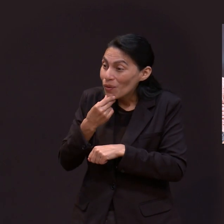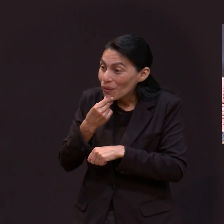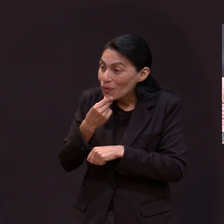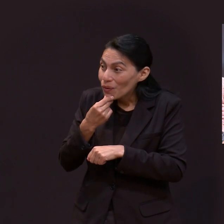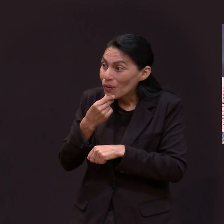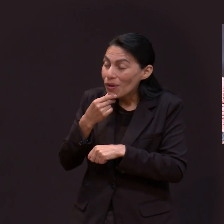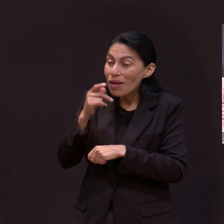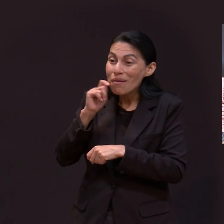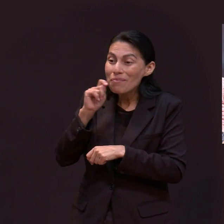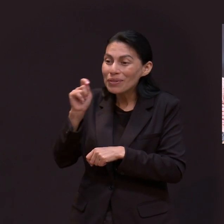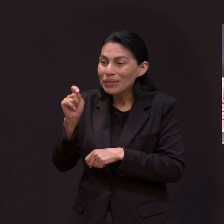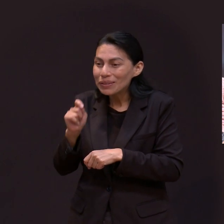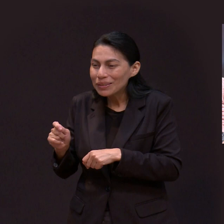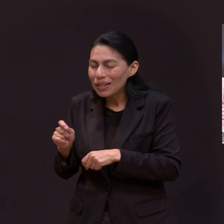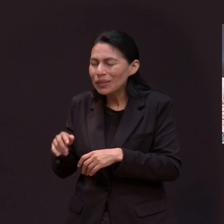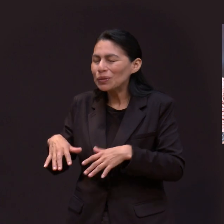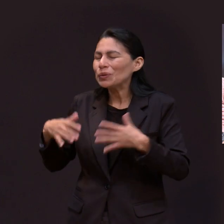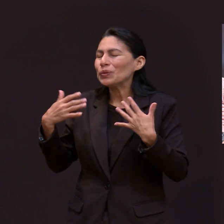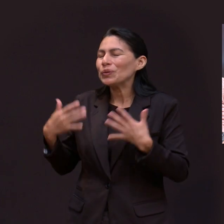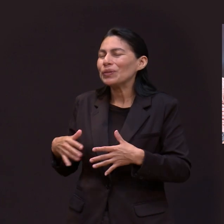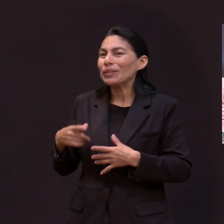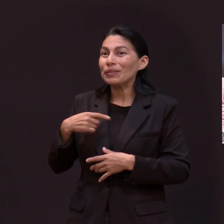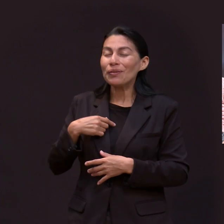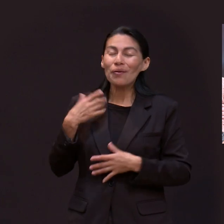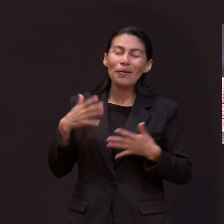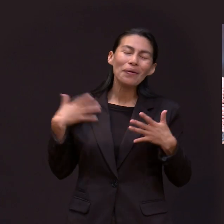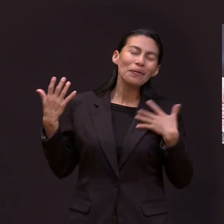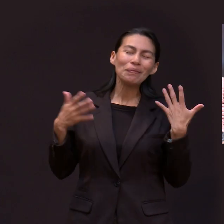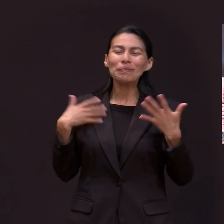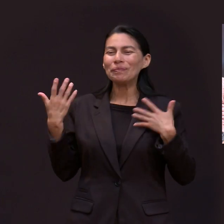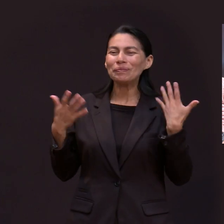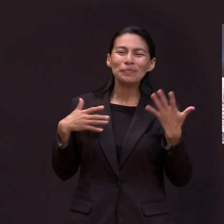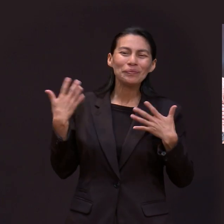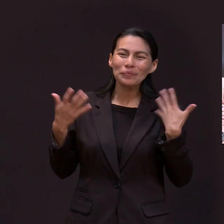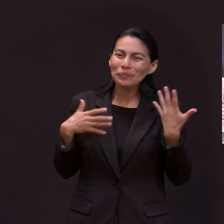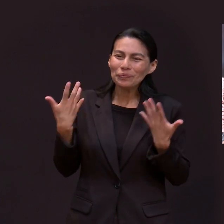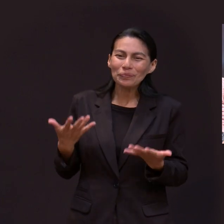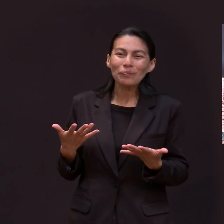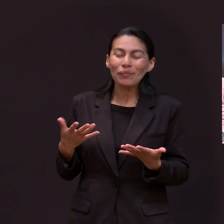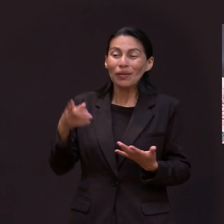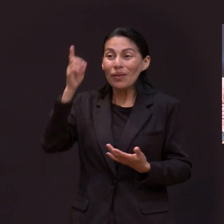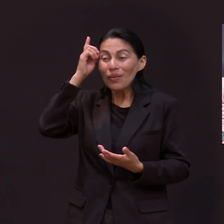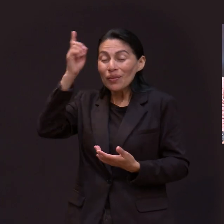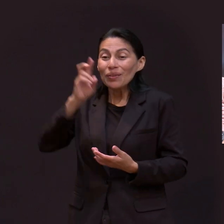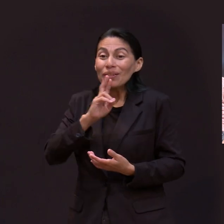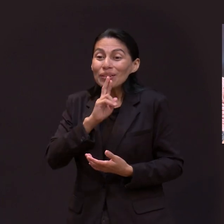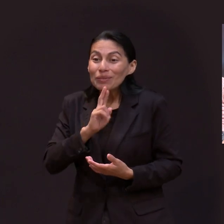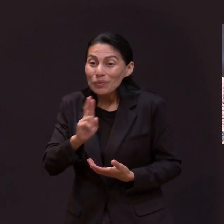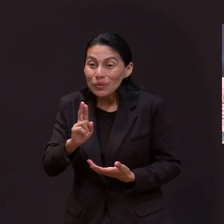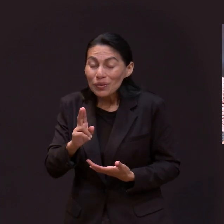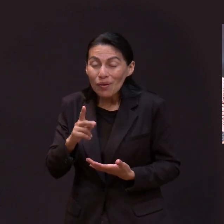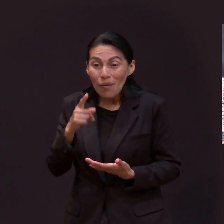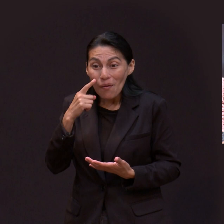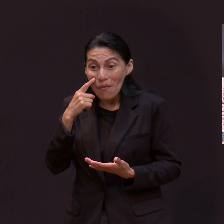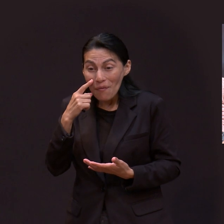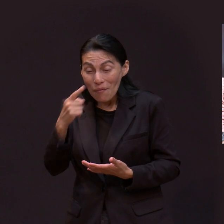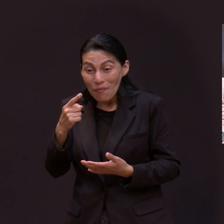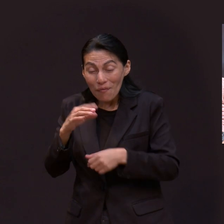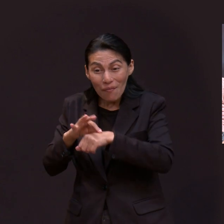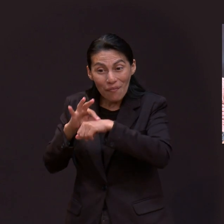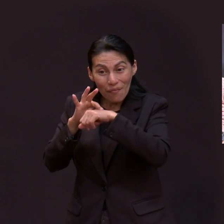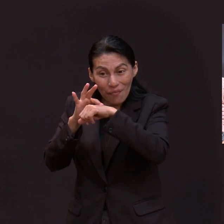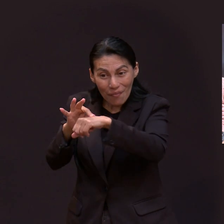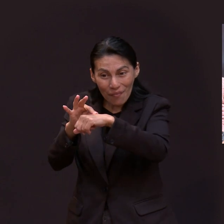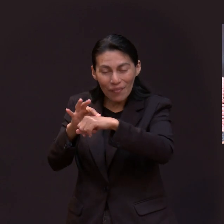amigo estoy haciendo amistad con una persona a pastor yo me sentía feliz feliz como porque es la respuesta de dios